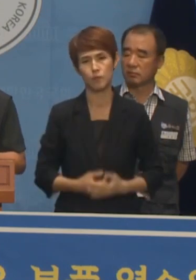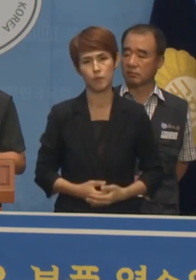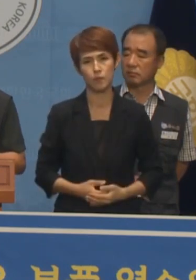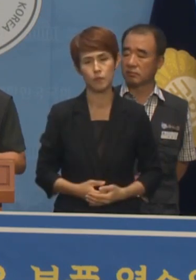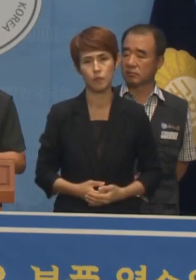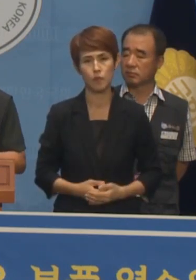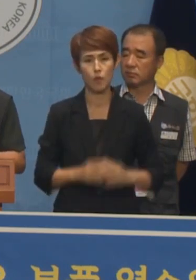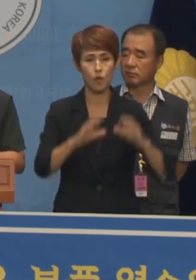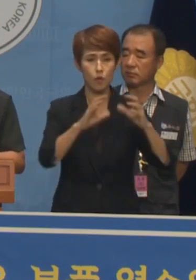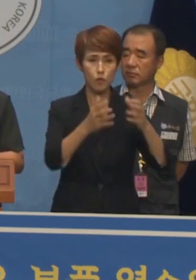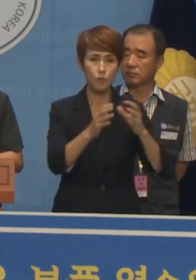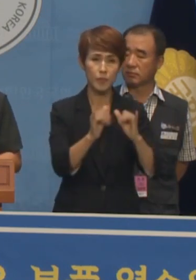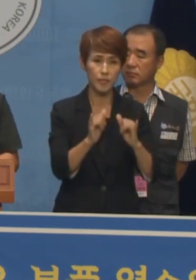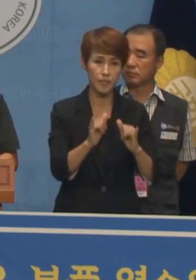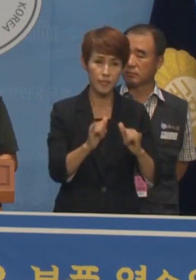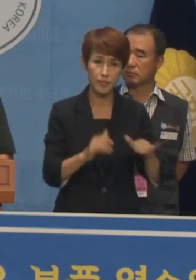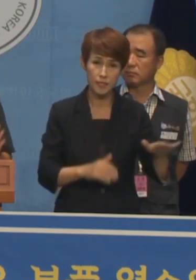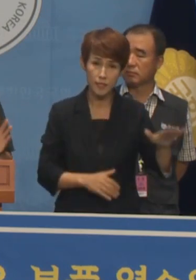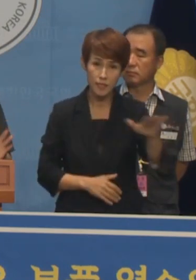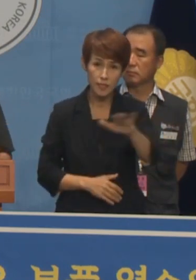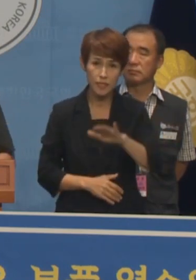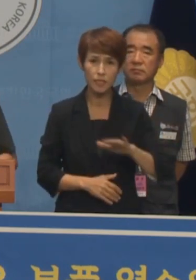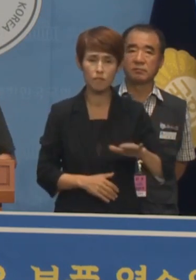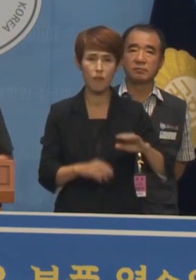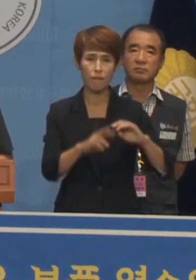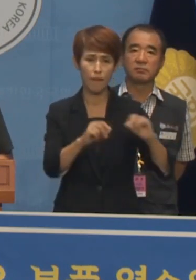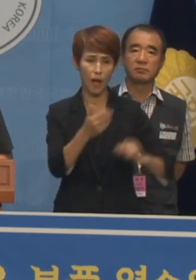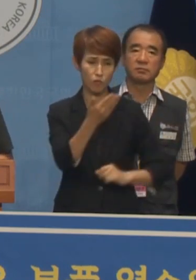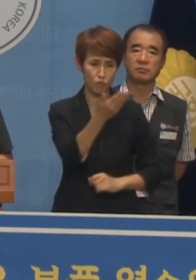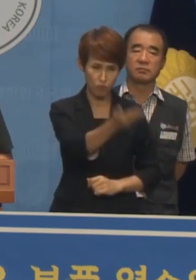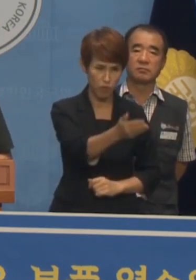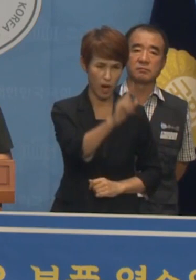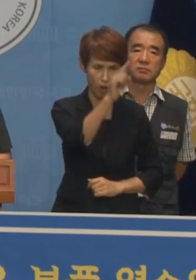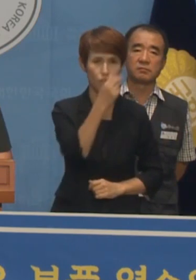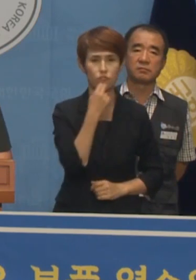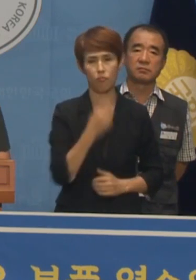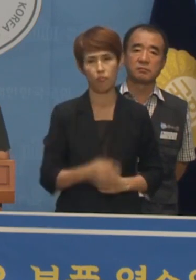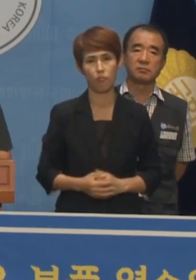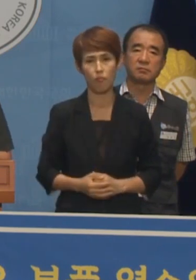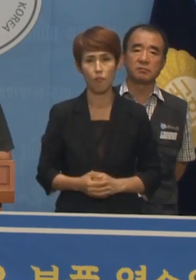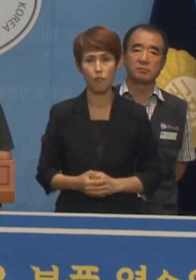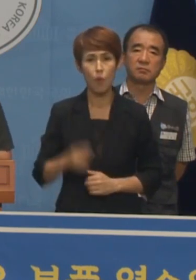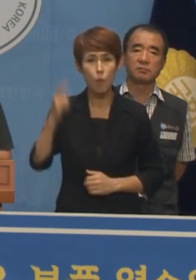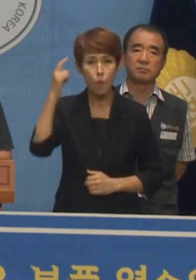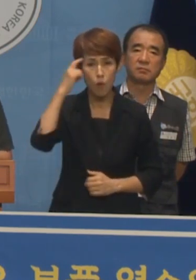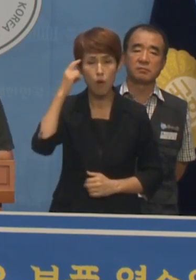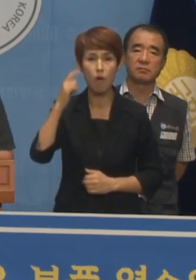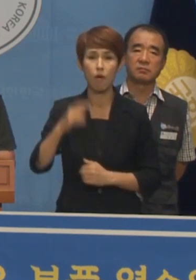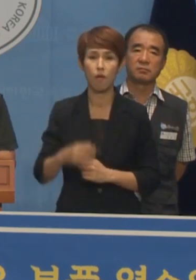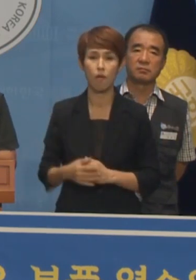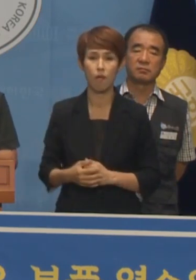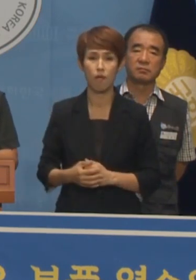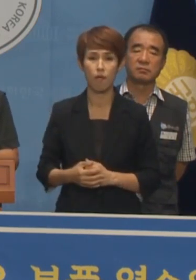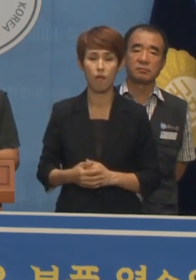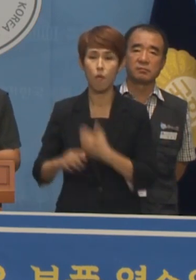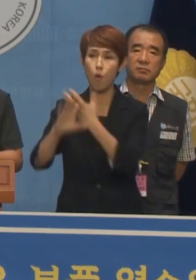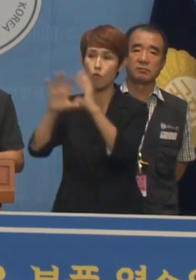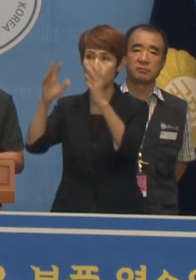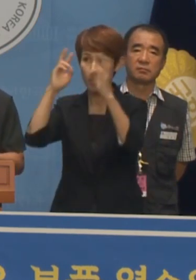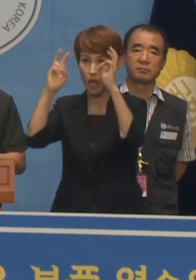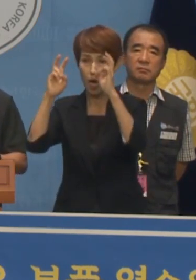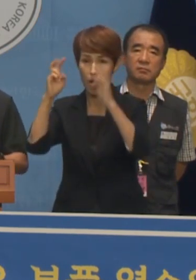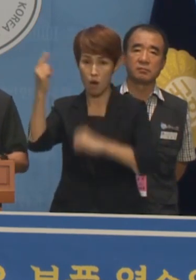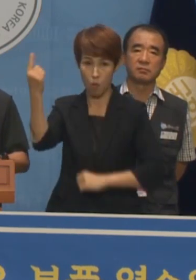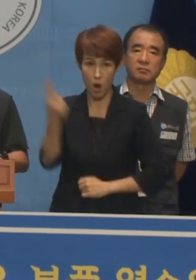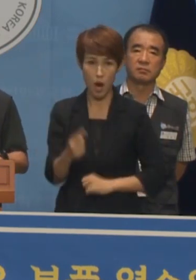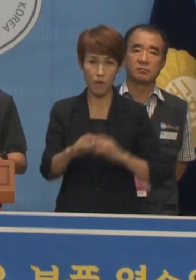이제 국민들에게 땅 한 평도 지급하지 않고 있습니다. 그런데 왜 국가는 외투 자본에게